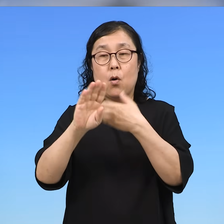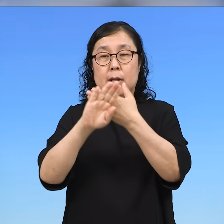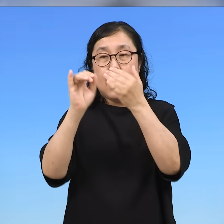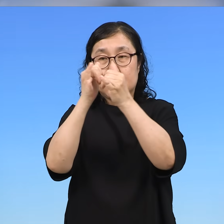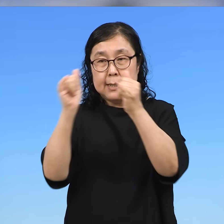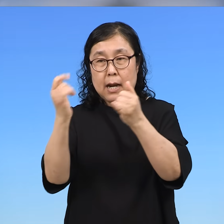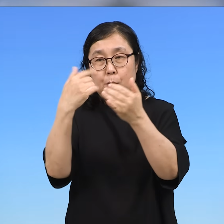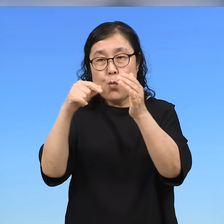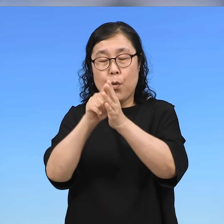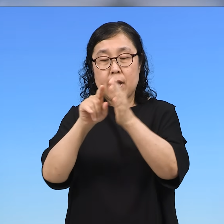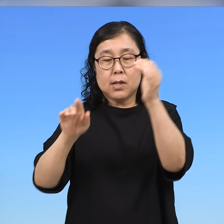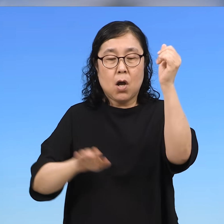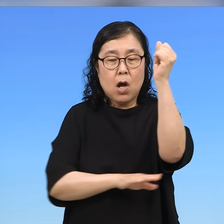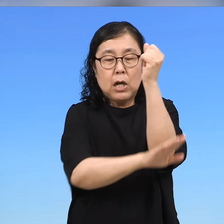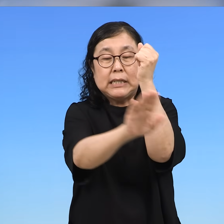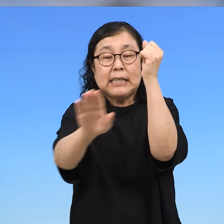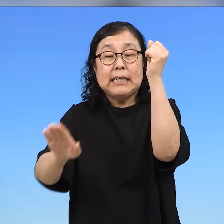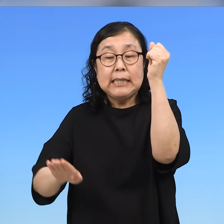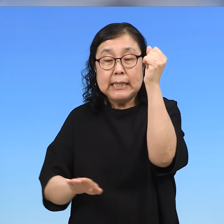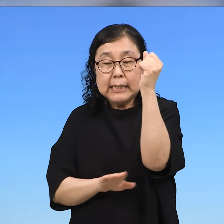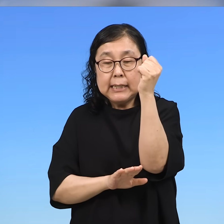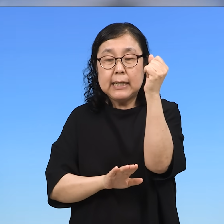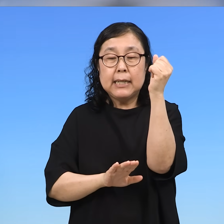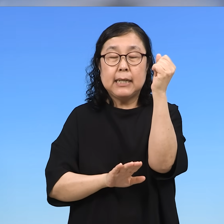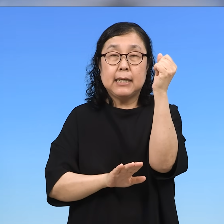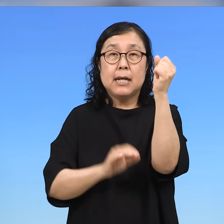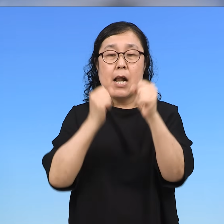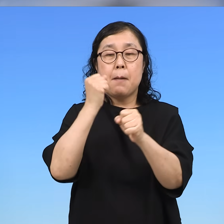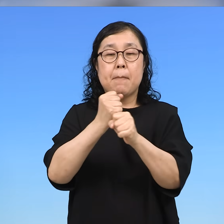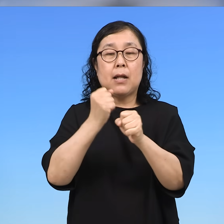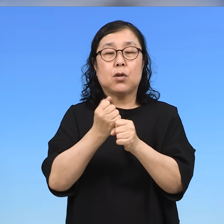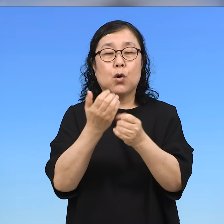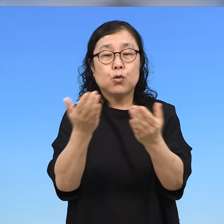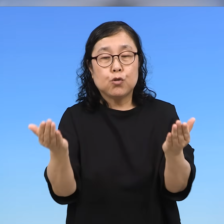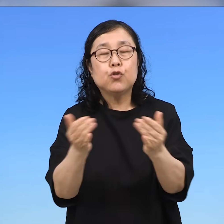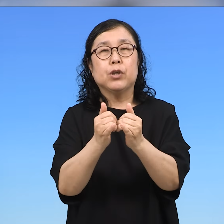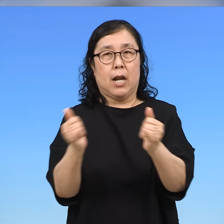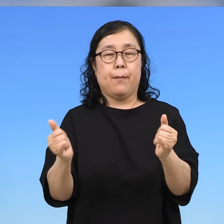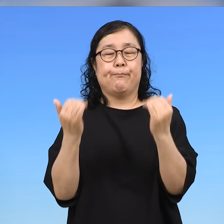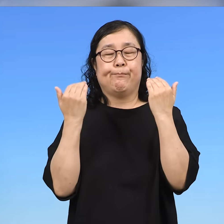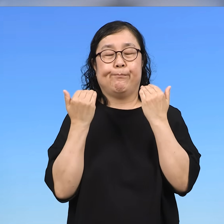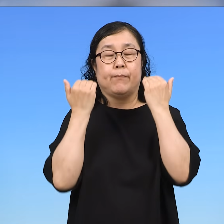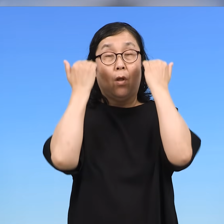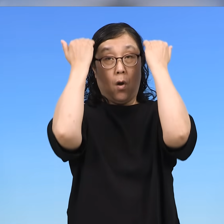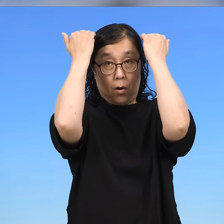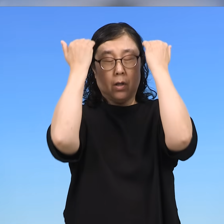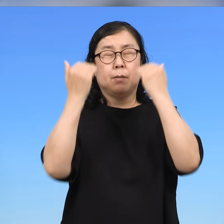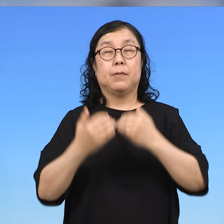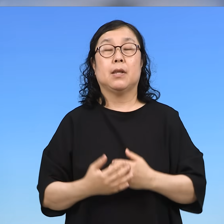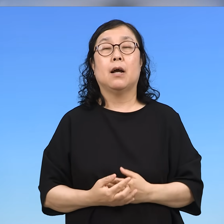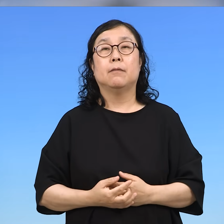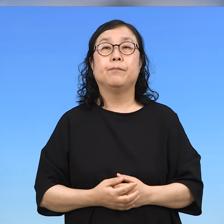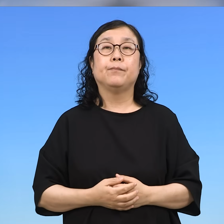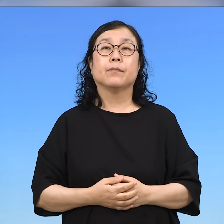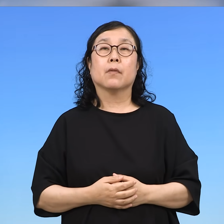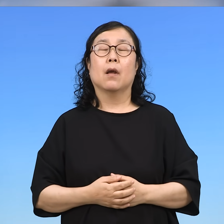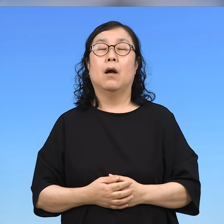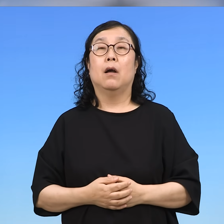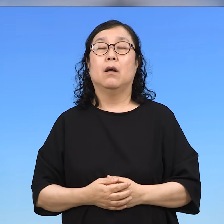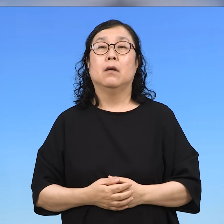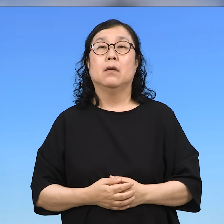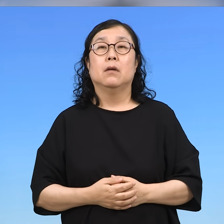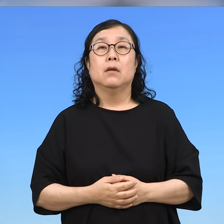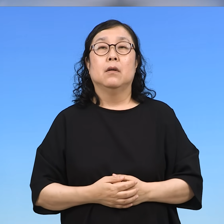그늘이 되어주는 사람, 이런 사람이 어른이다. 아니, 그 칼럼을 쓰신 분이 본인 생각대로 이렇게 정리를 한